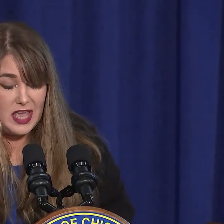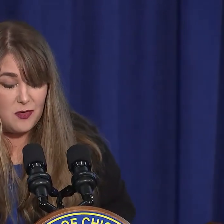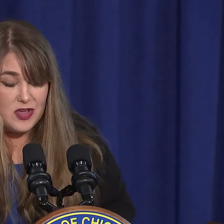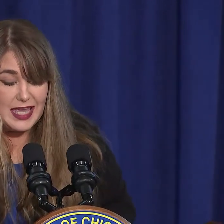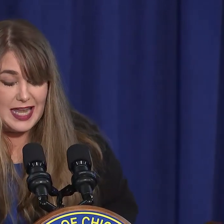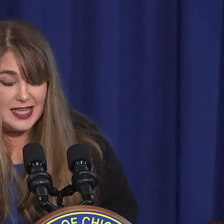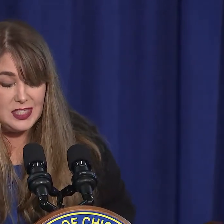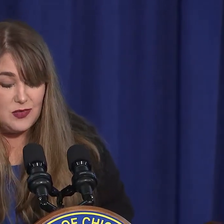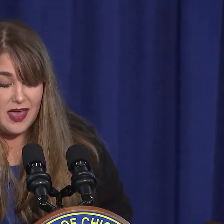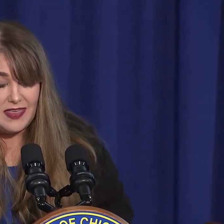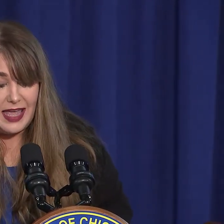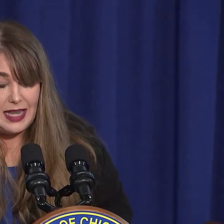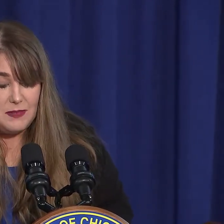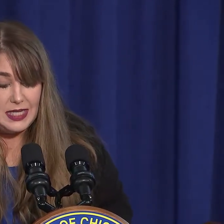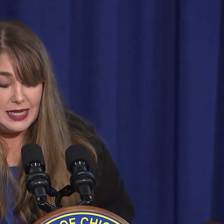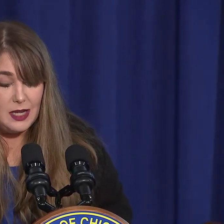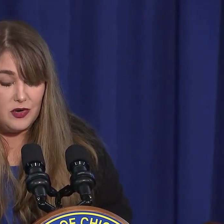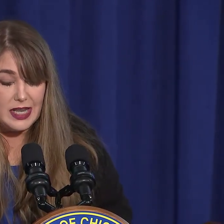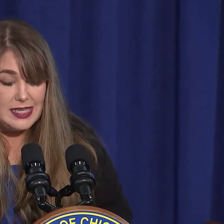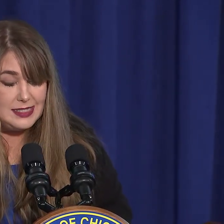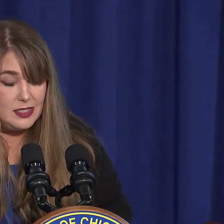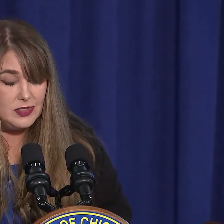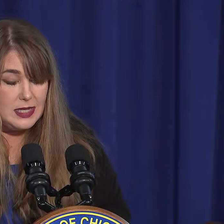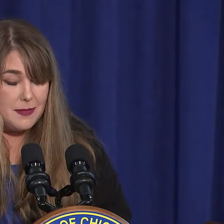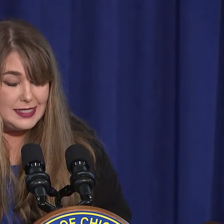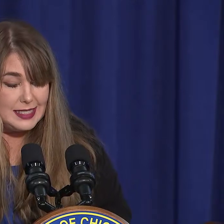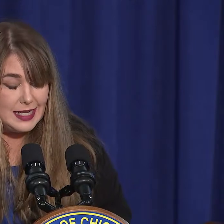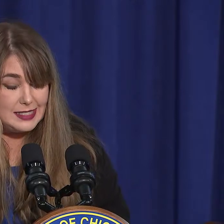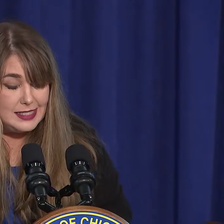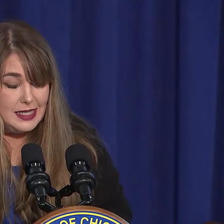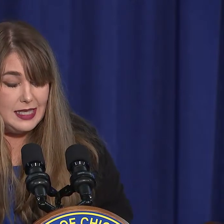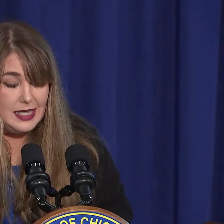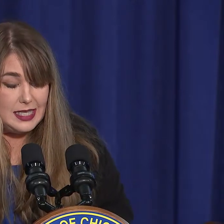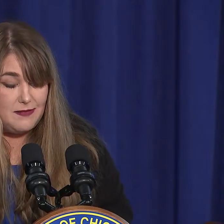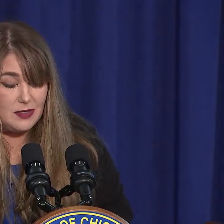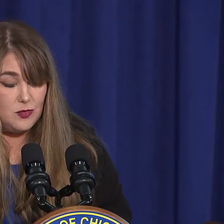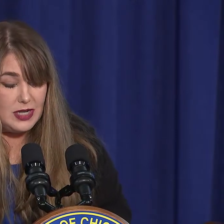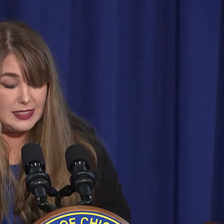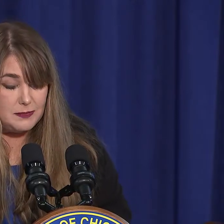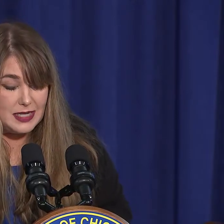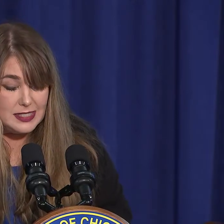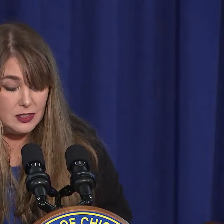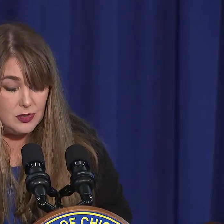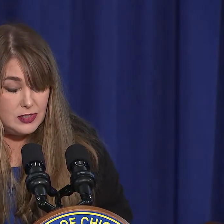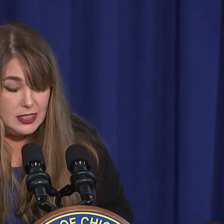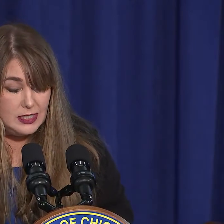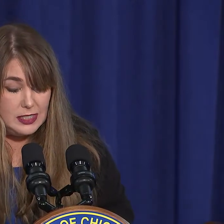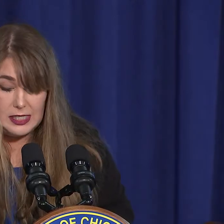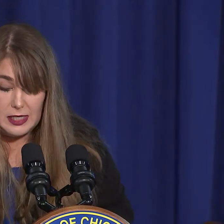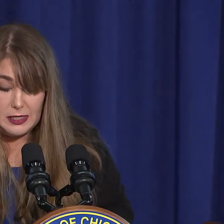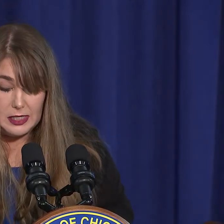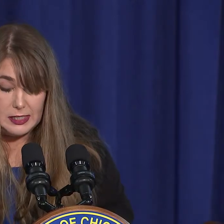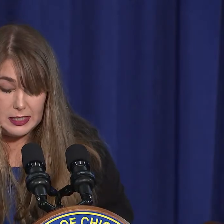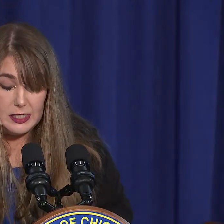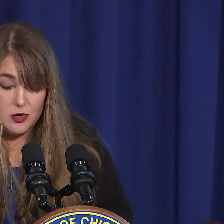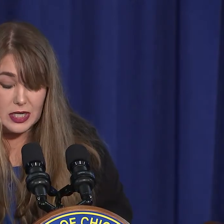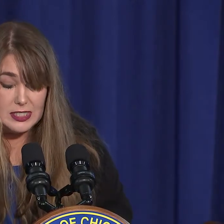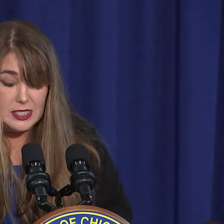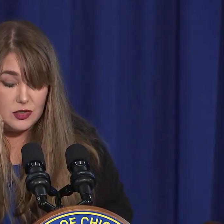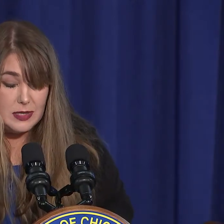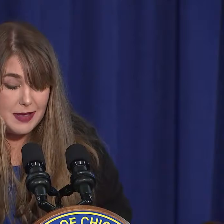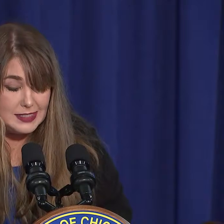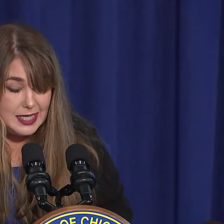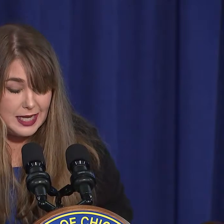Hemos anunciado hoy que la ciudad eliminará los requisitos de máscaras y vacunas para